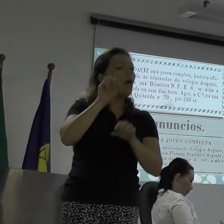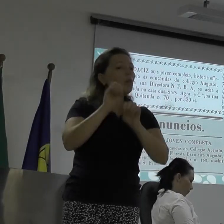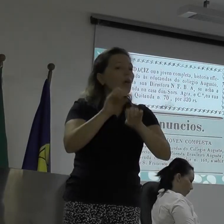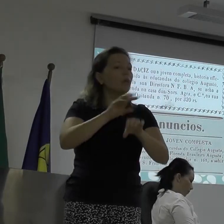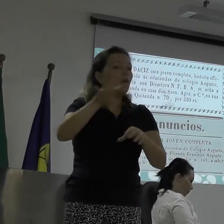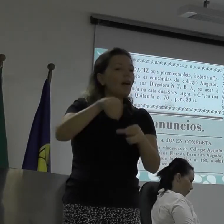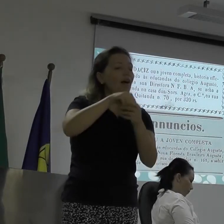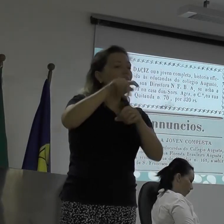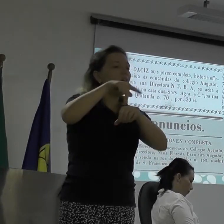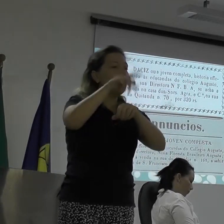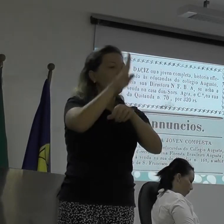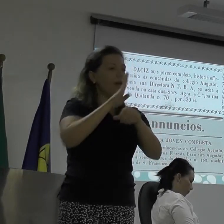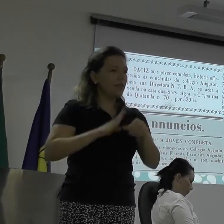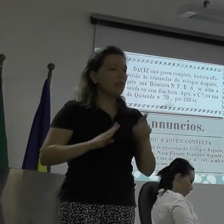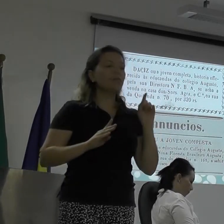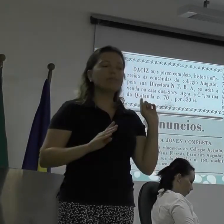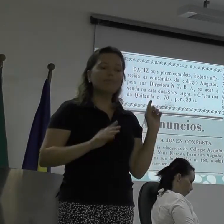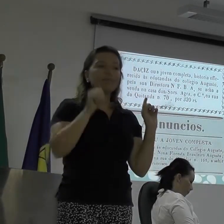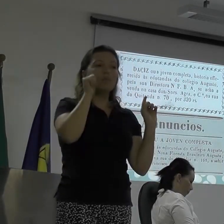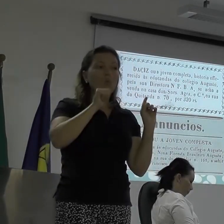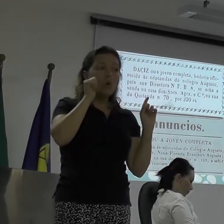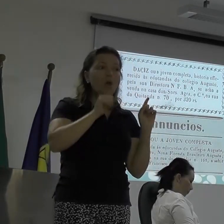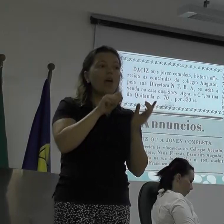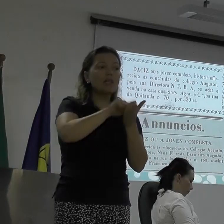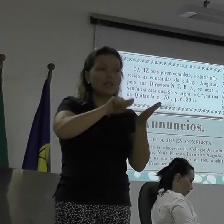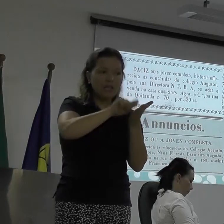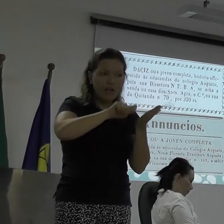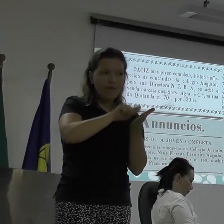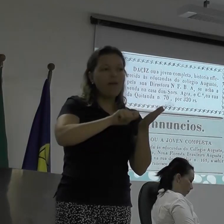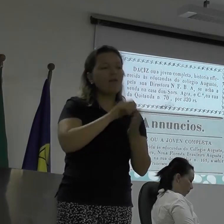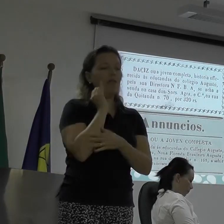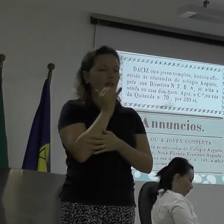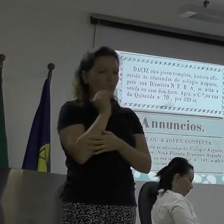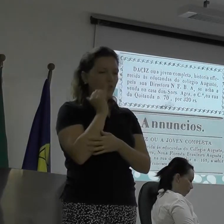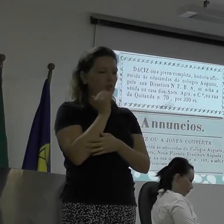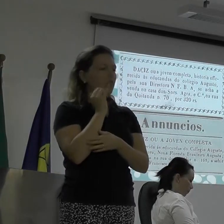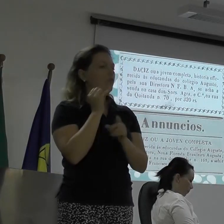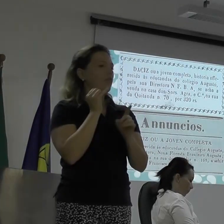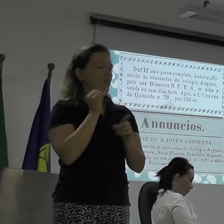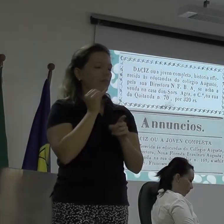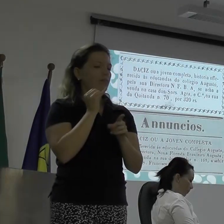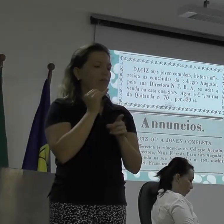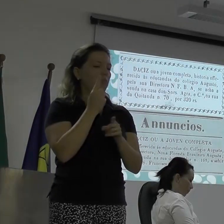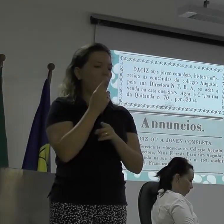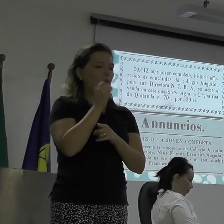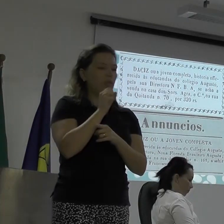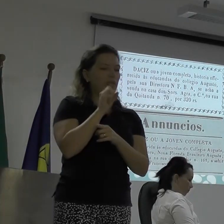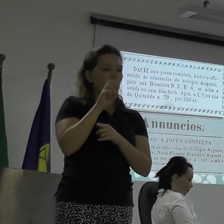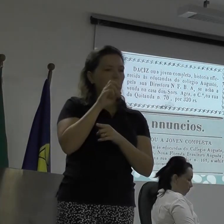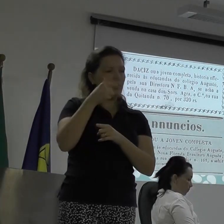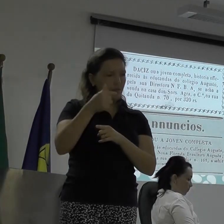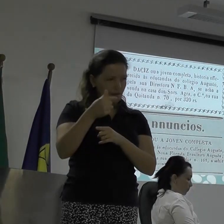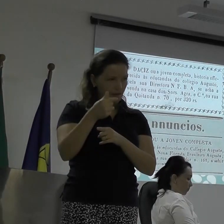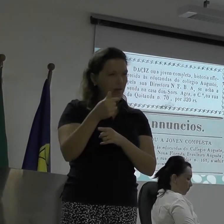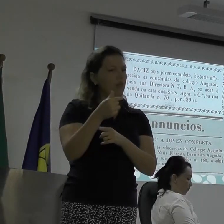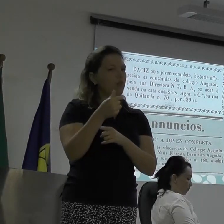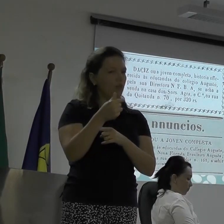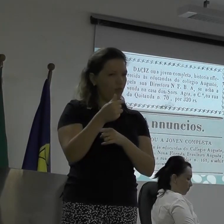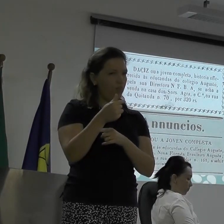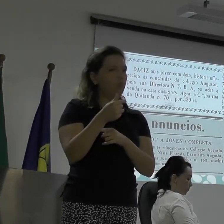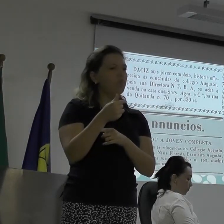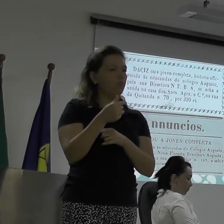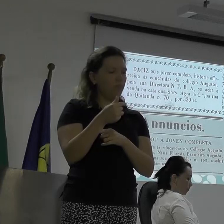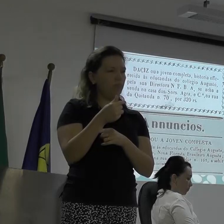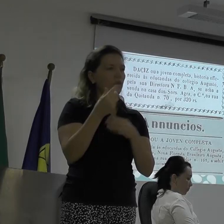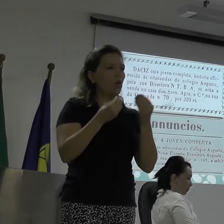do Brasil, Nízia Floresta escreveu narrativas de viagens como registro da obra de 1857, Itinerário